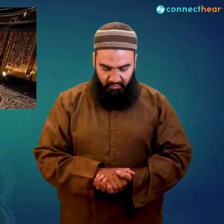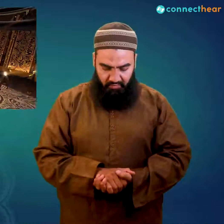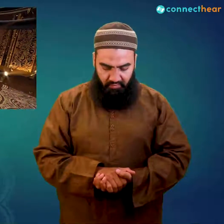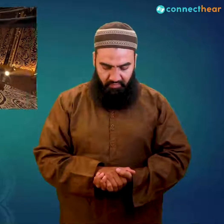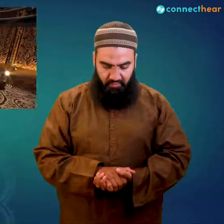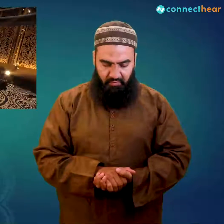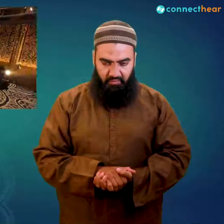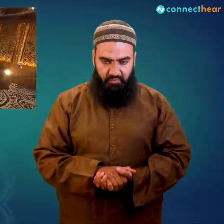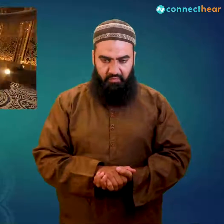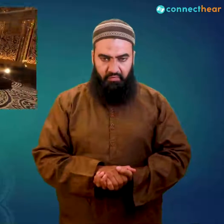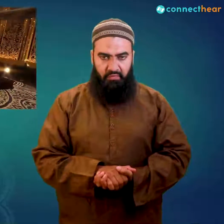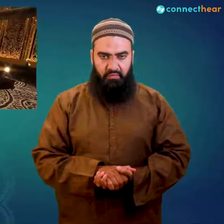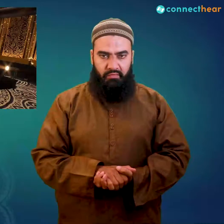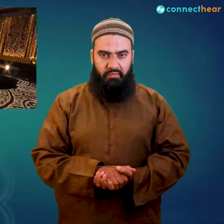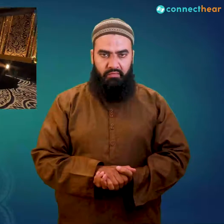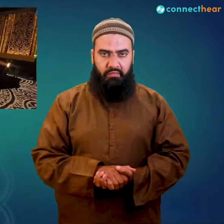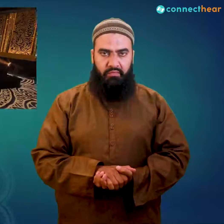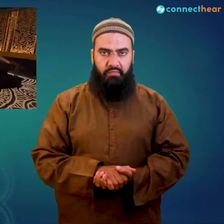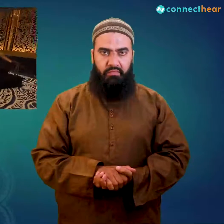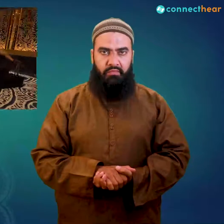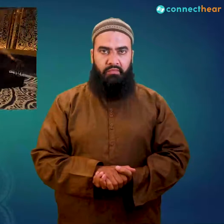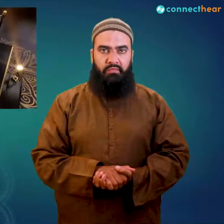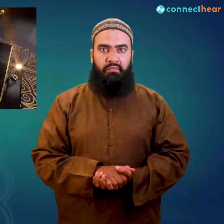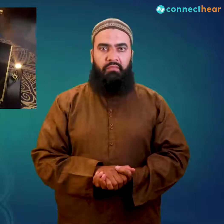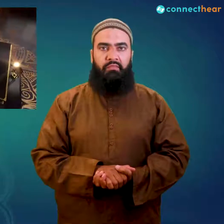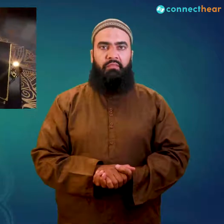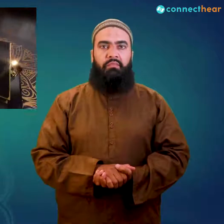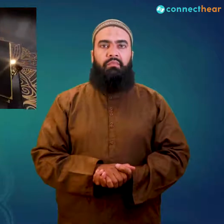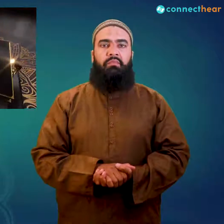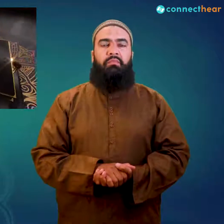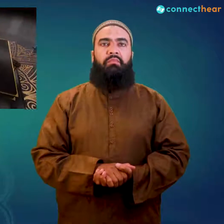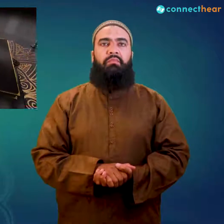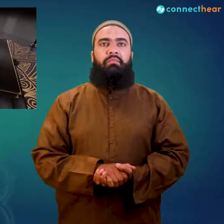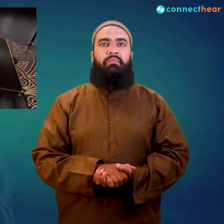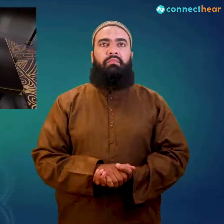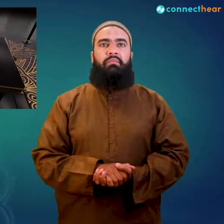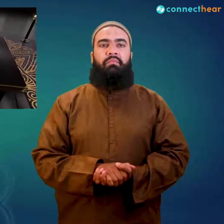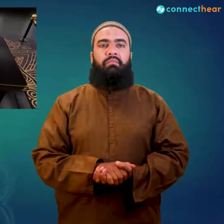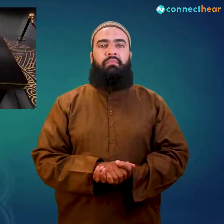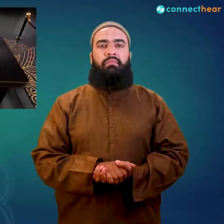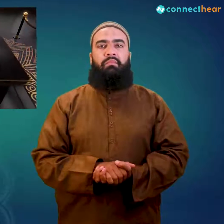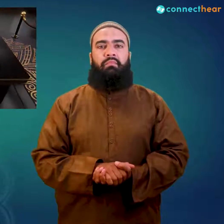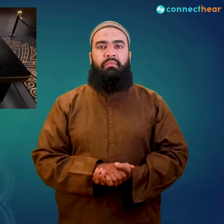القرآن ام على قلوب